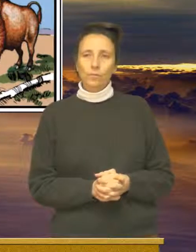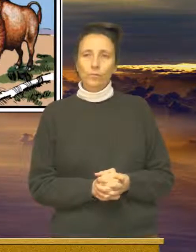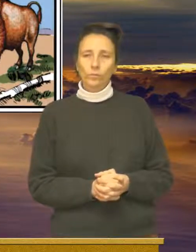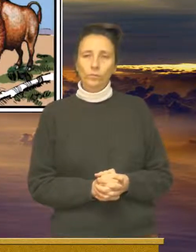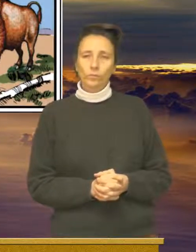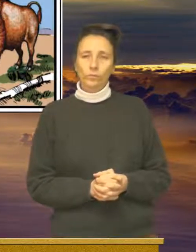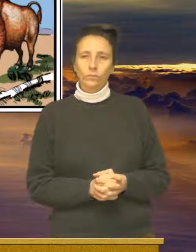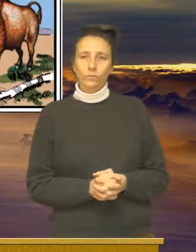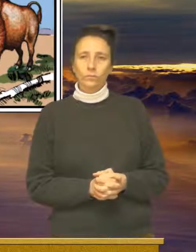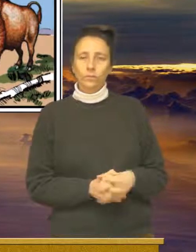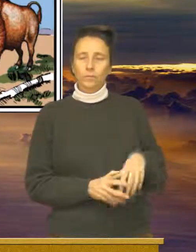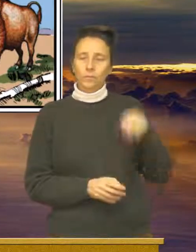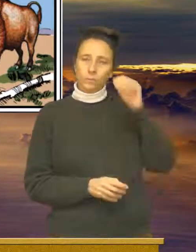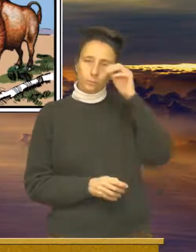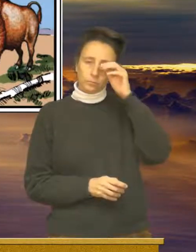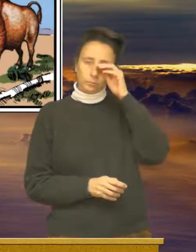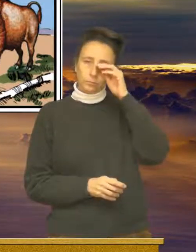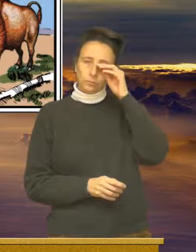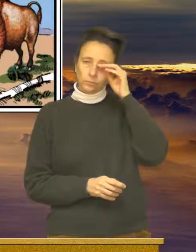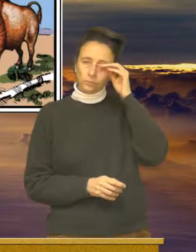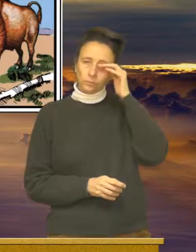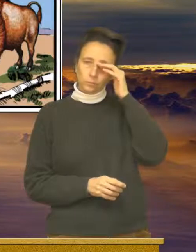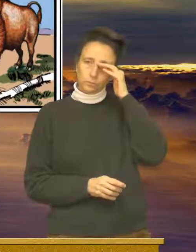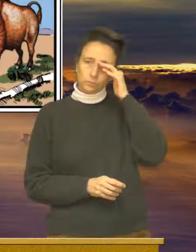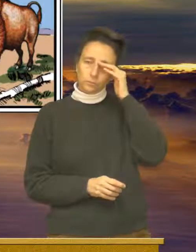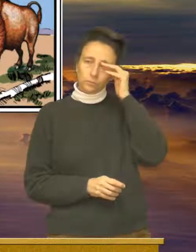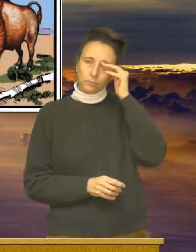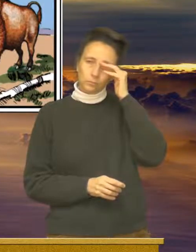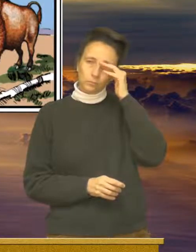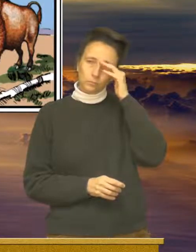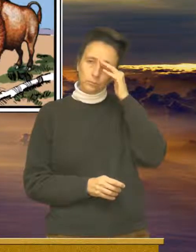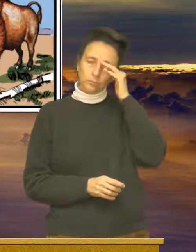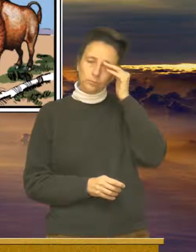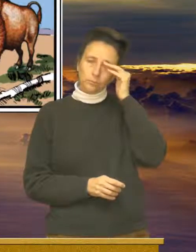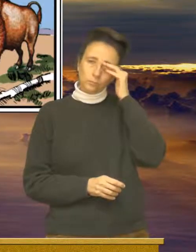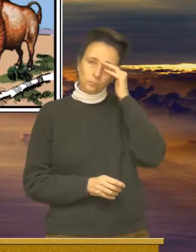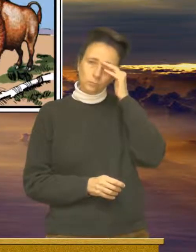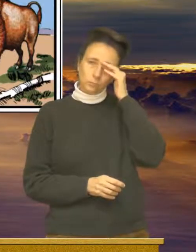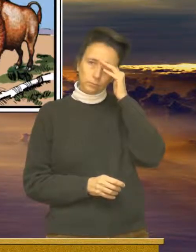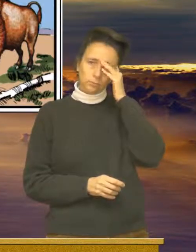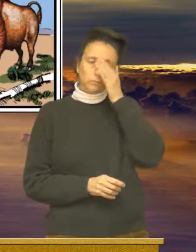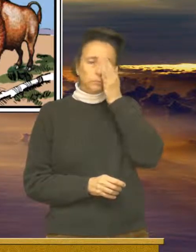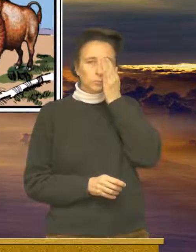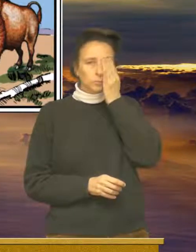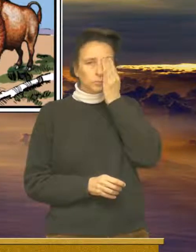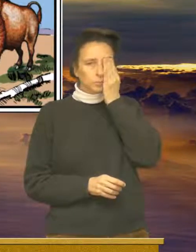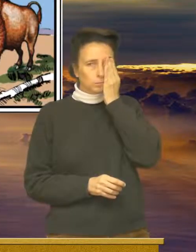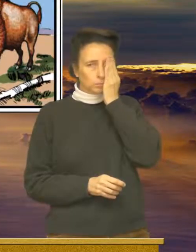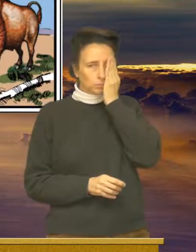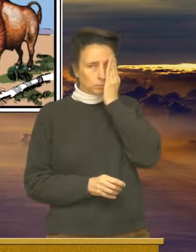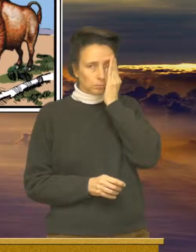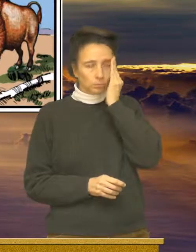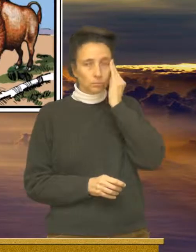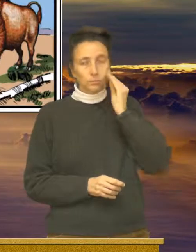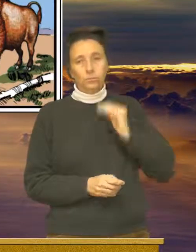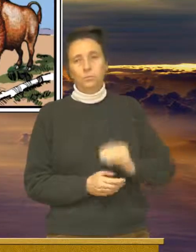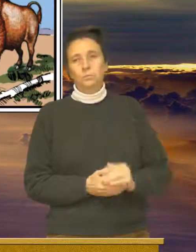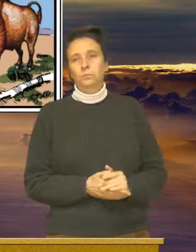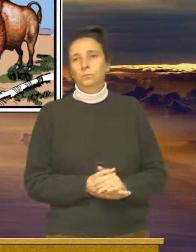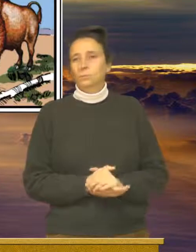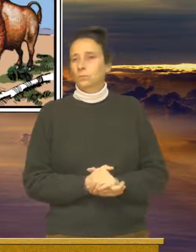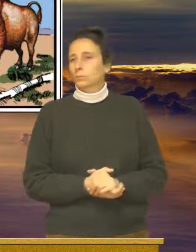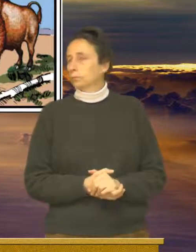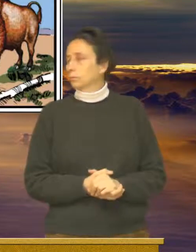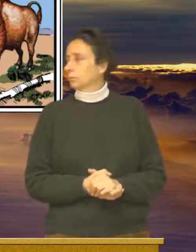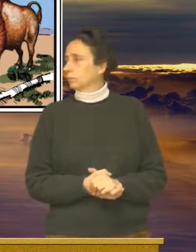la Iglesia Católica recibe su poder civil del gobierno romano o de la